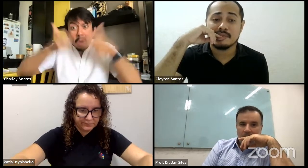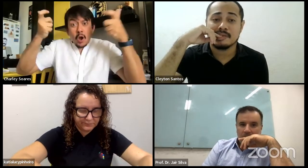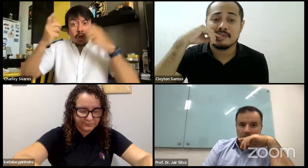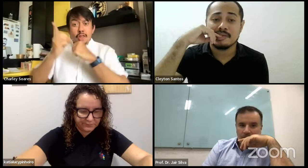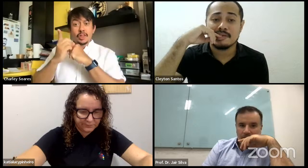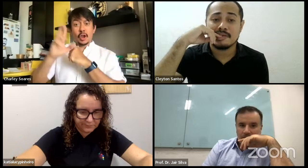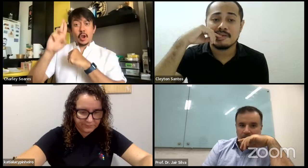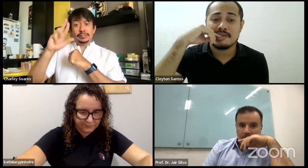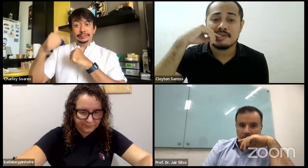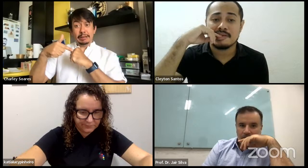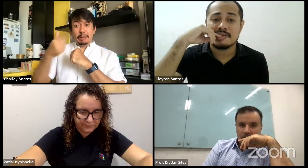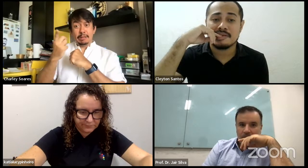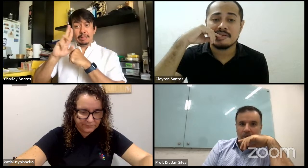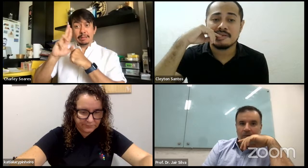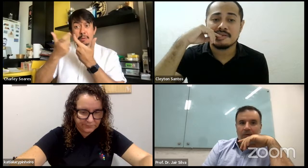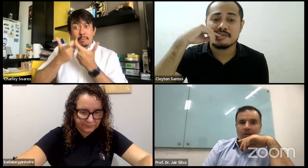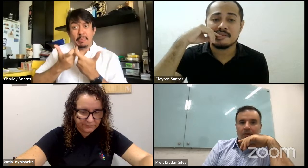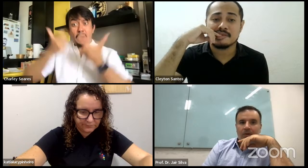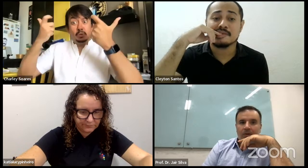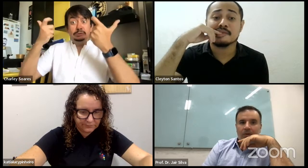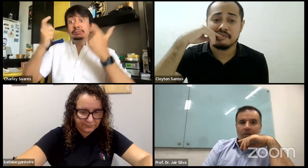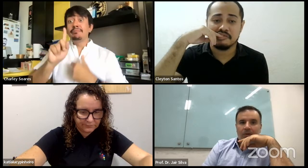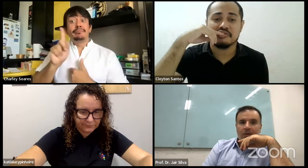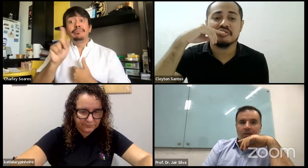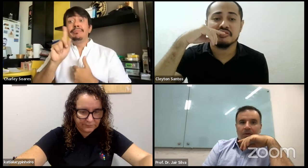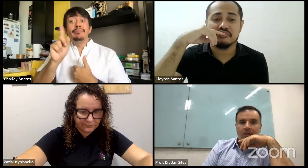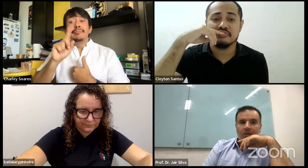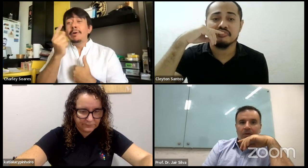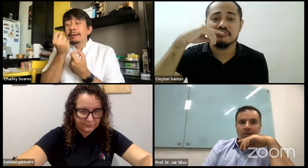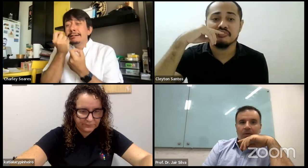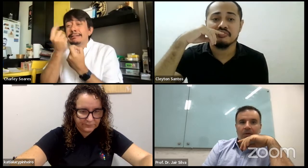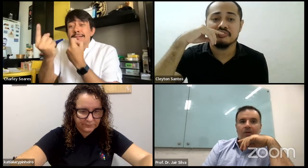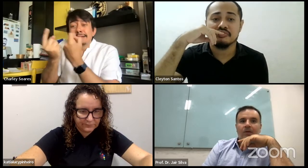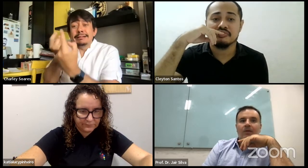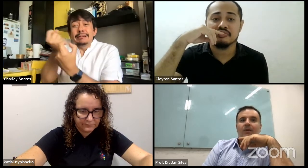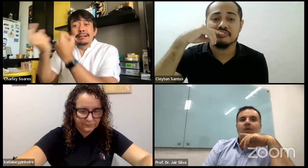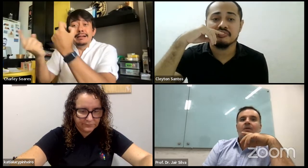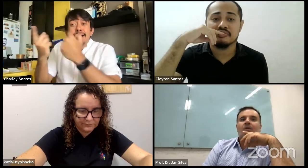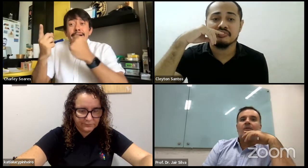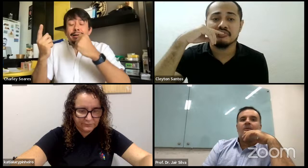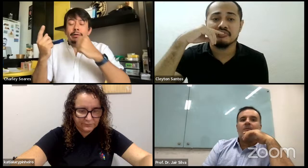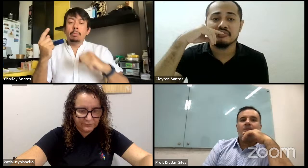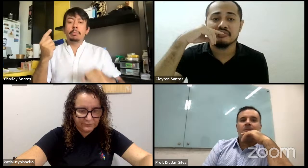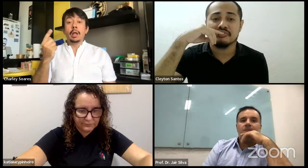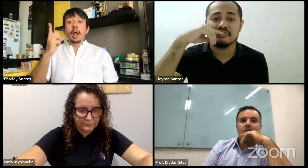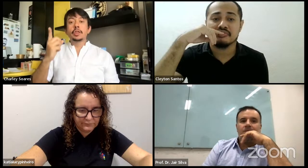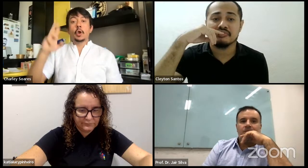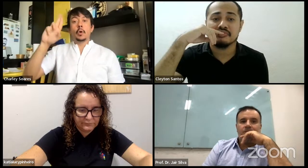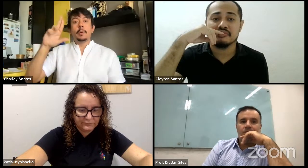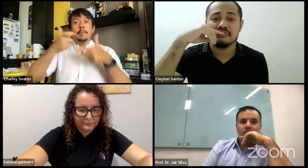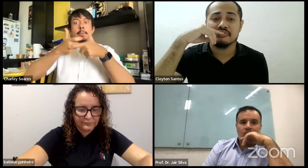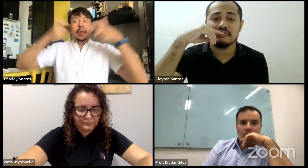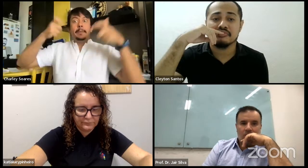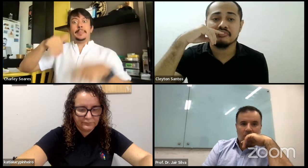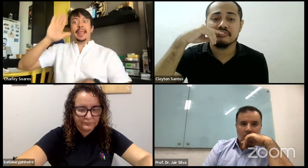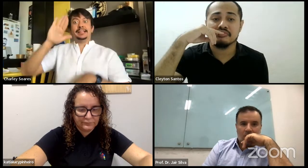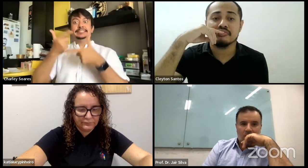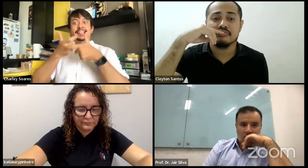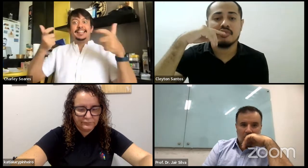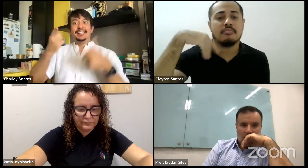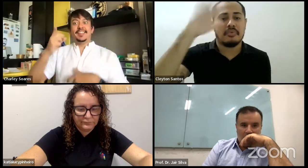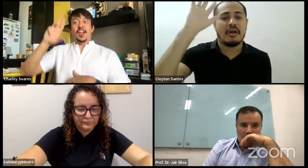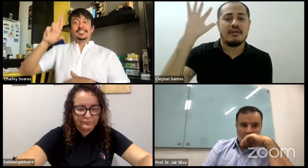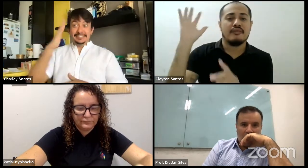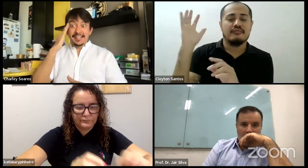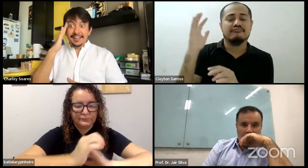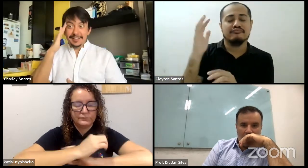apoio, entende? Então, hoje a maioria das pessoas não usam mais a mão de apoio, né? Usa